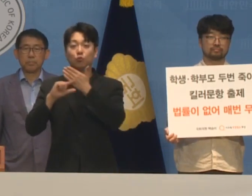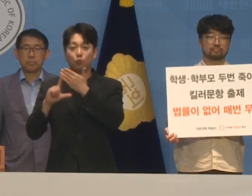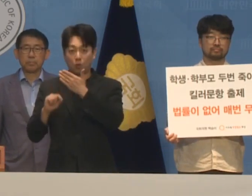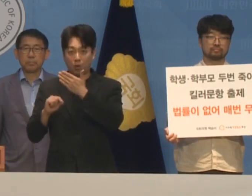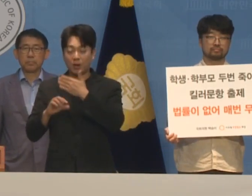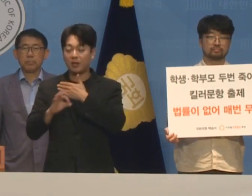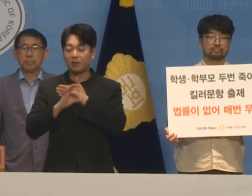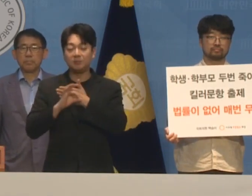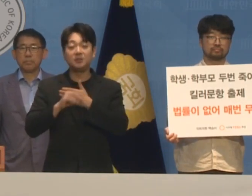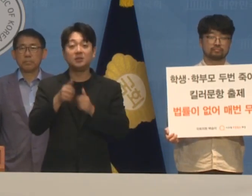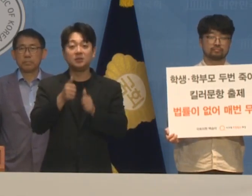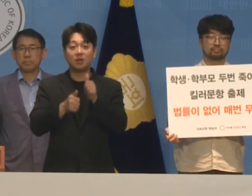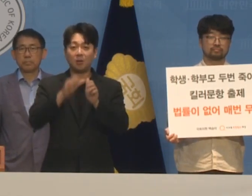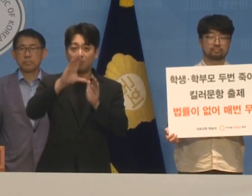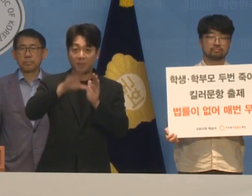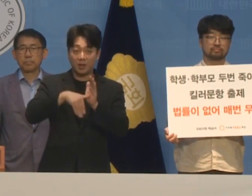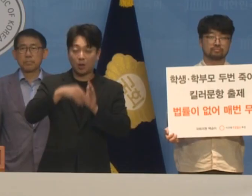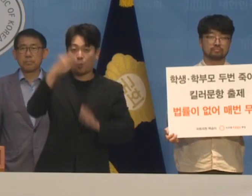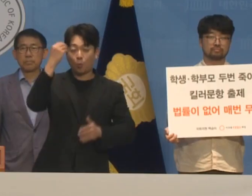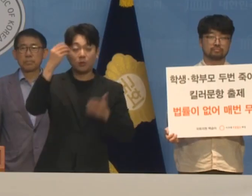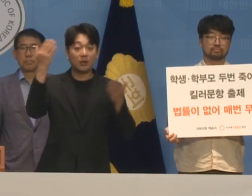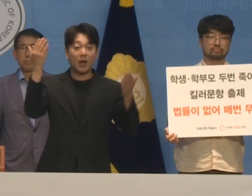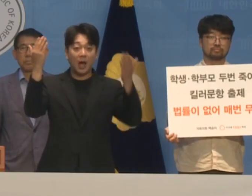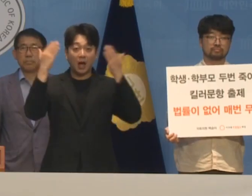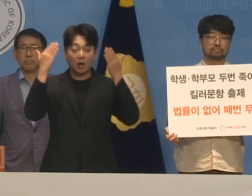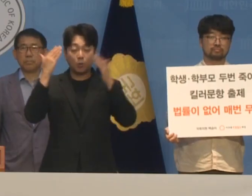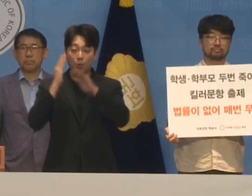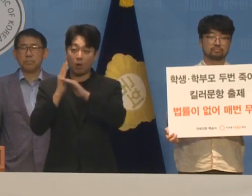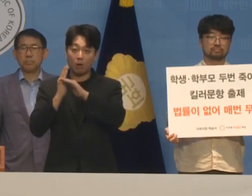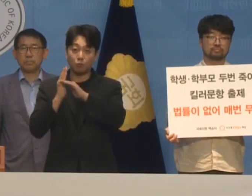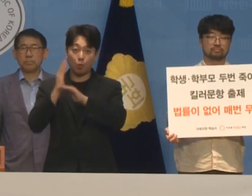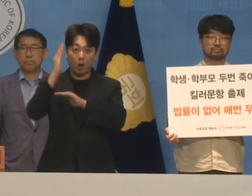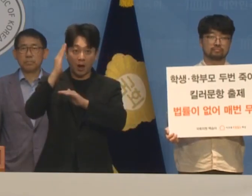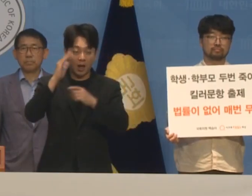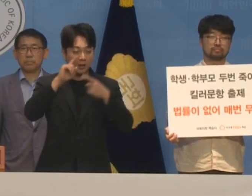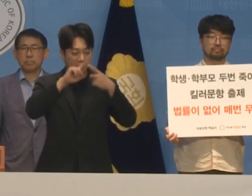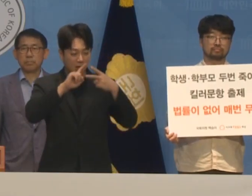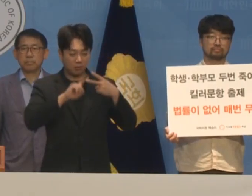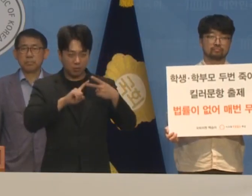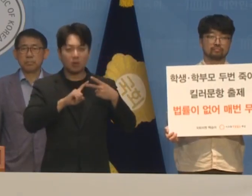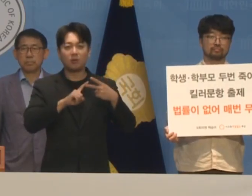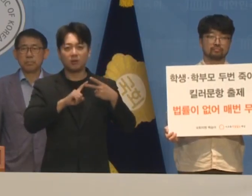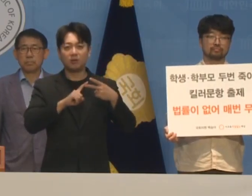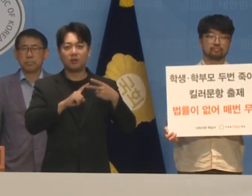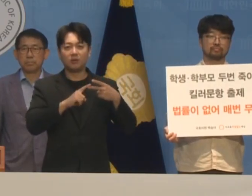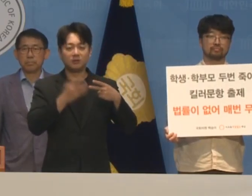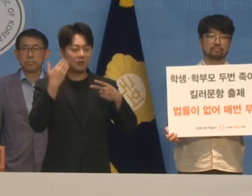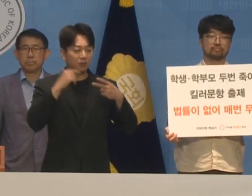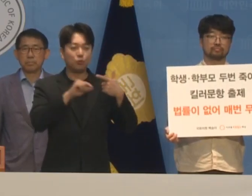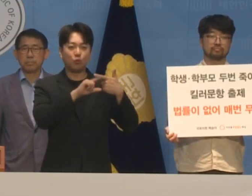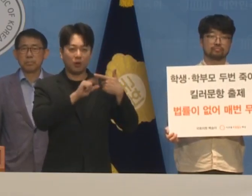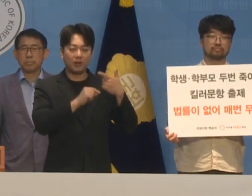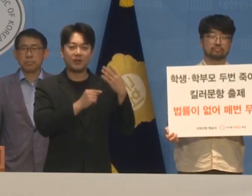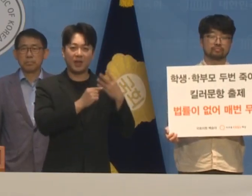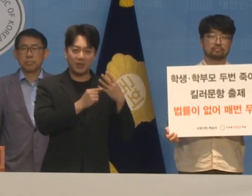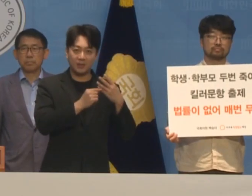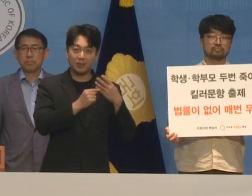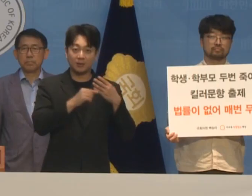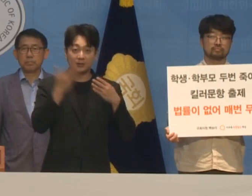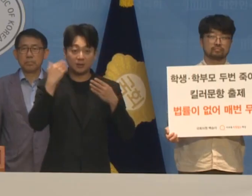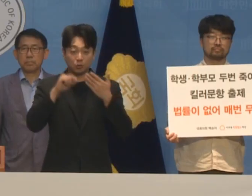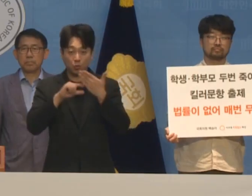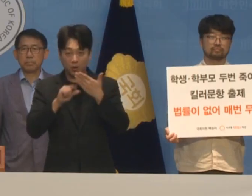교육과정을 벗어난 문제가 출제되었으며 킬러 문항 출제의 빈도가 극명하게 차이나는 상황입니다. 이처럼